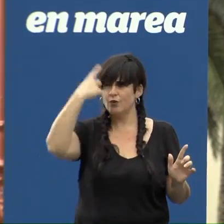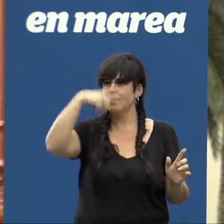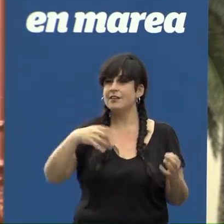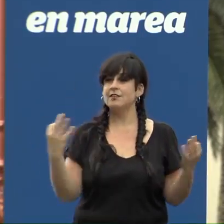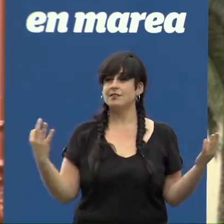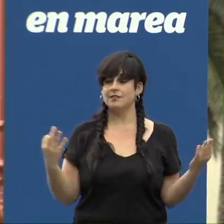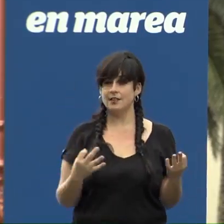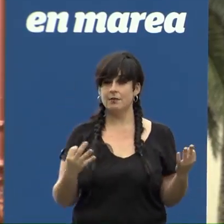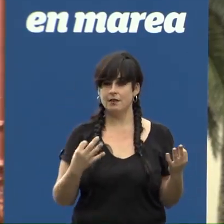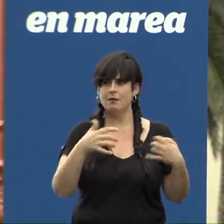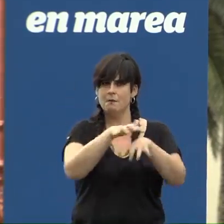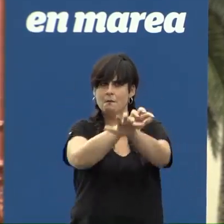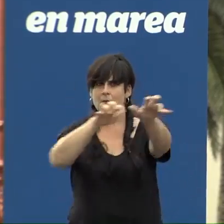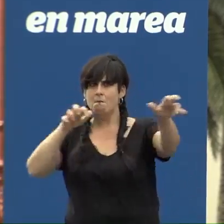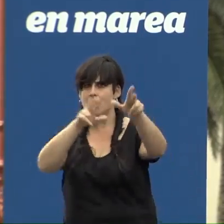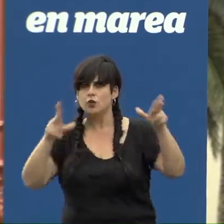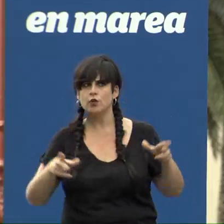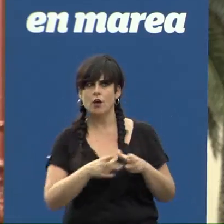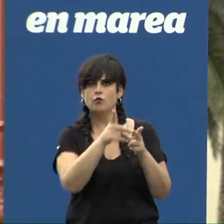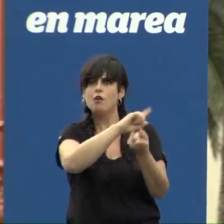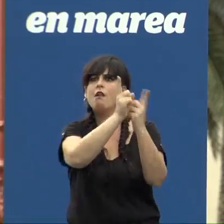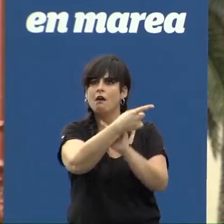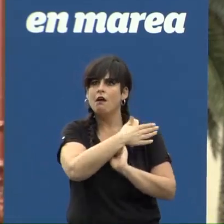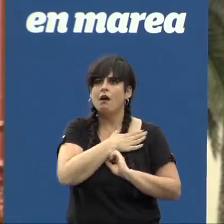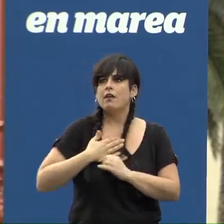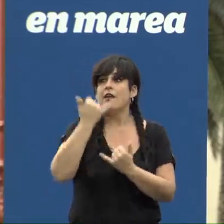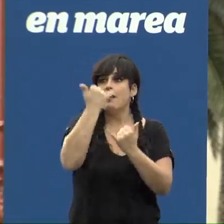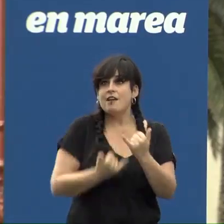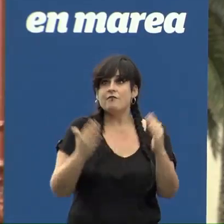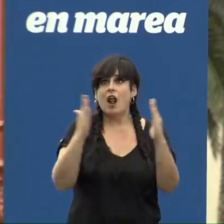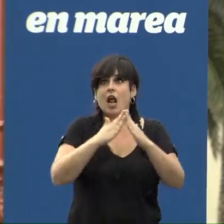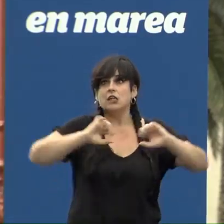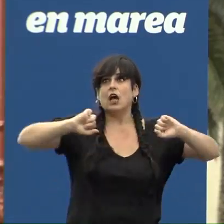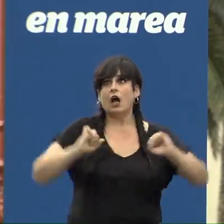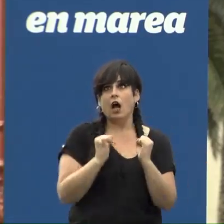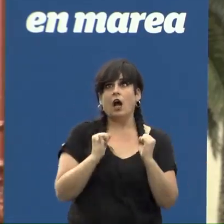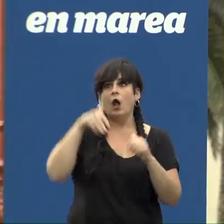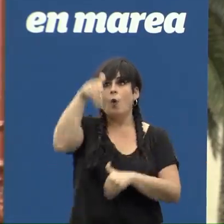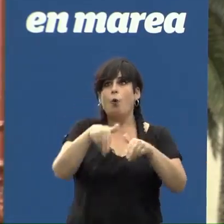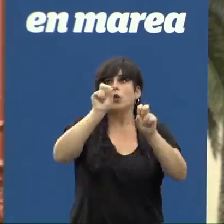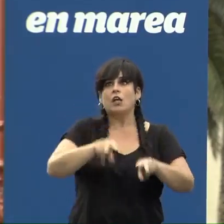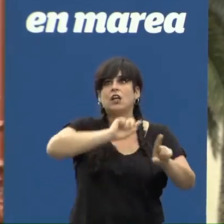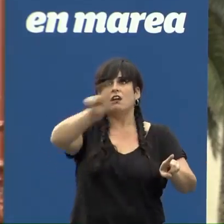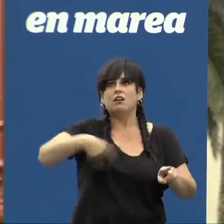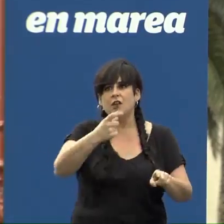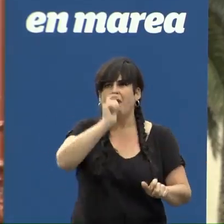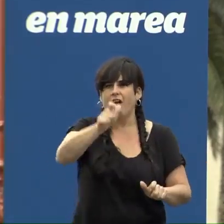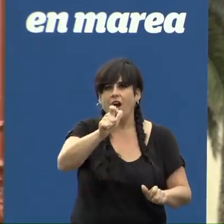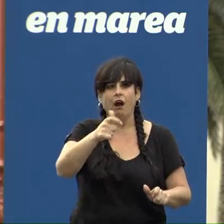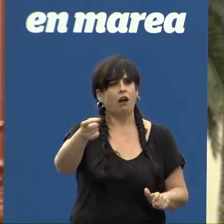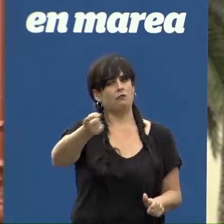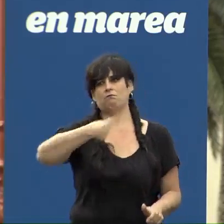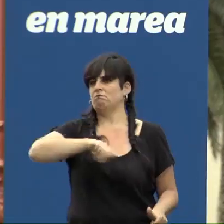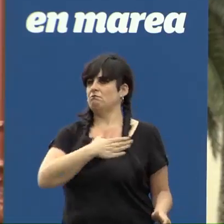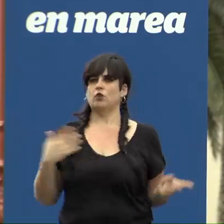o convencemento de que hai unha maioría social de cambio que non pode quedar na casa para logo lamentarse o día seguinte. Non quero un lamento do día seguinte. Non